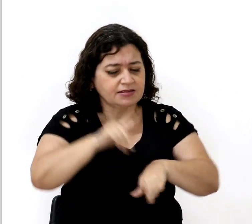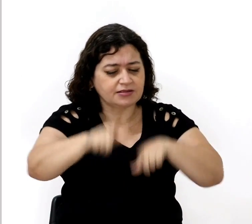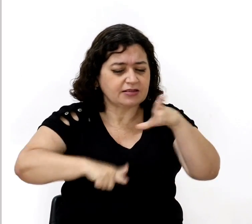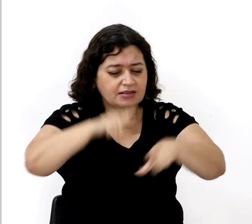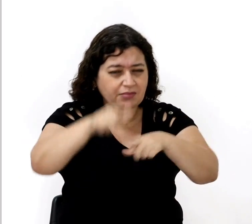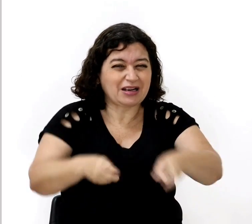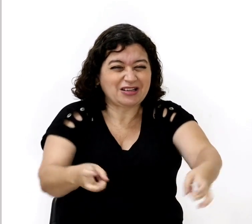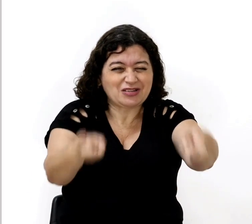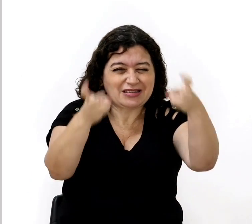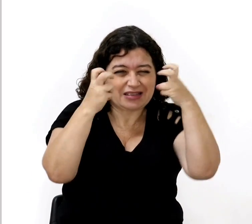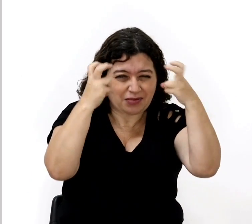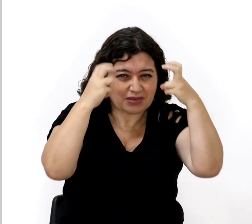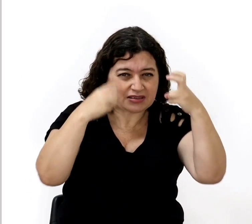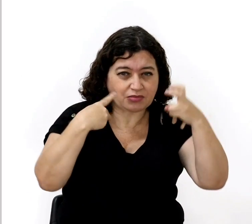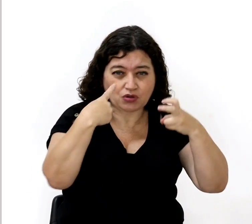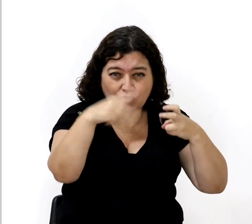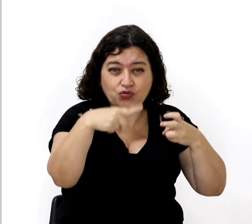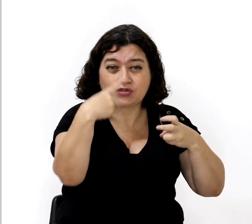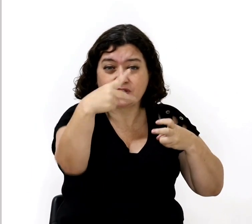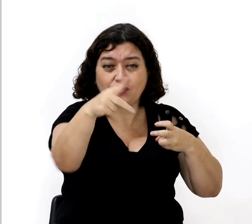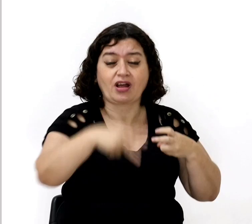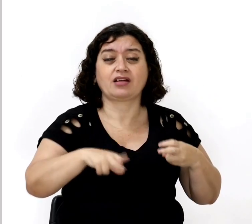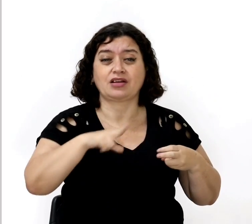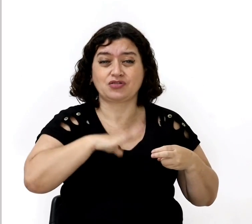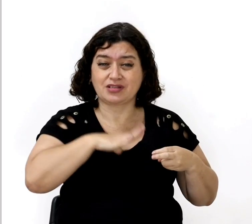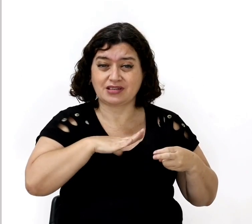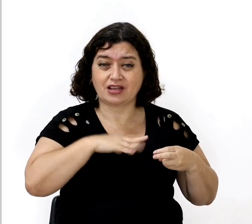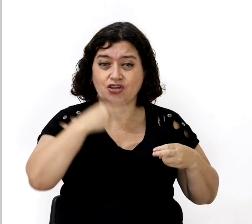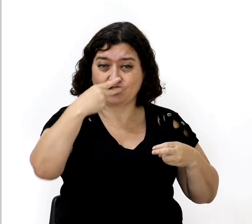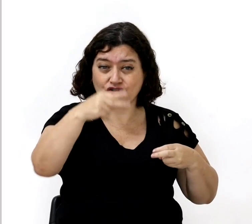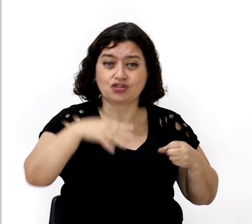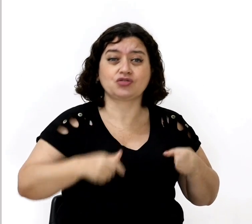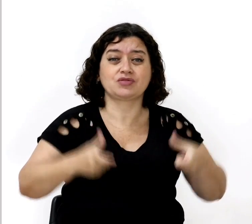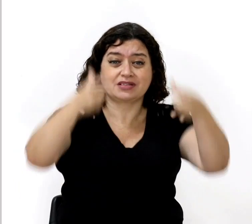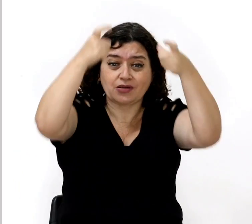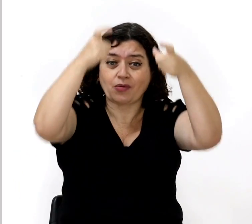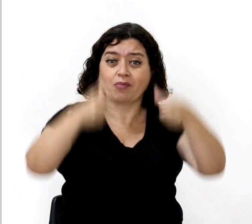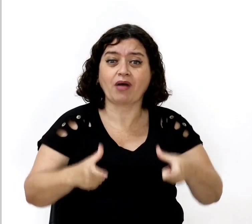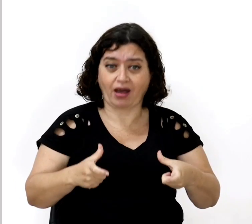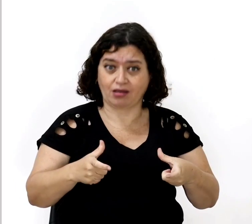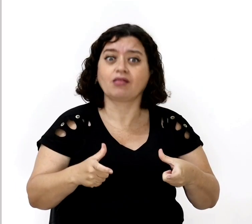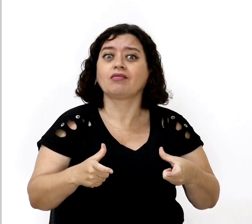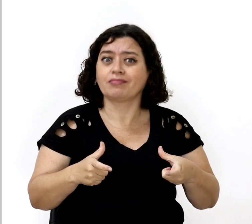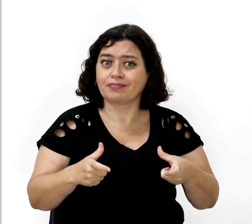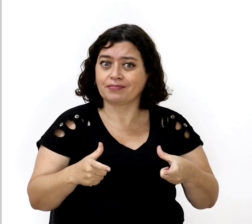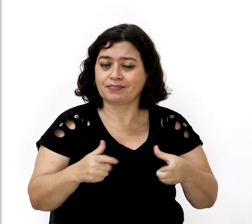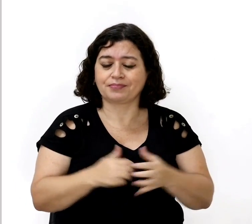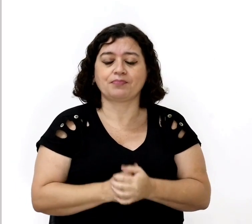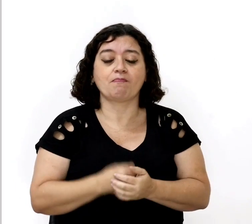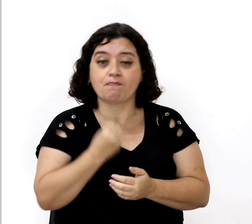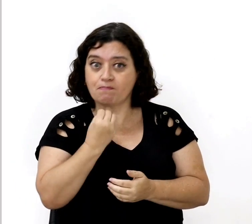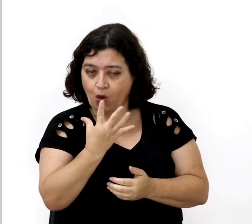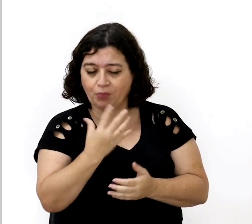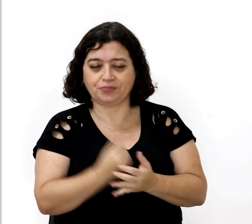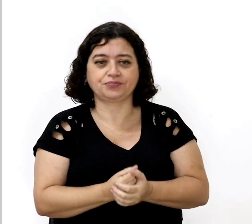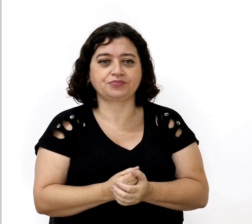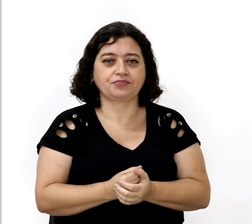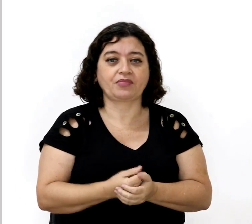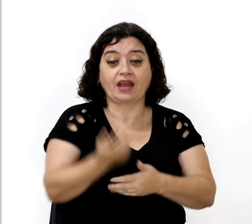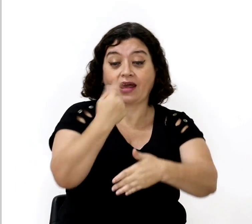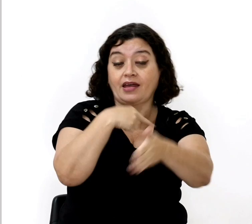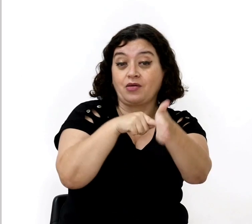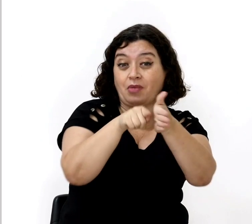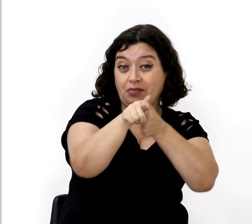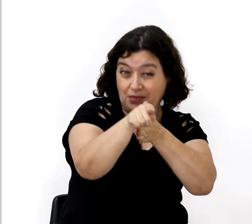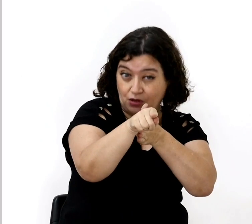exercidos e percebidos aí aonde você está, na sua cidade, no seu bairro e etc. Bom, aí